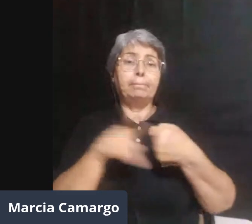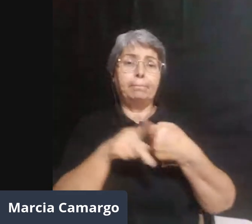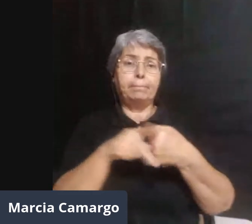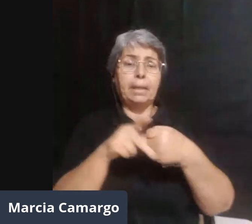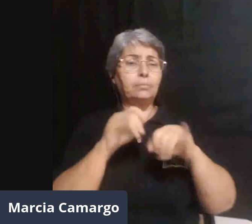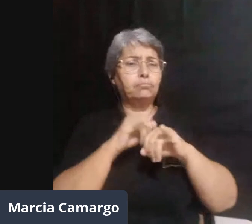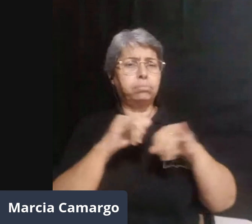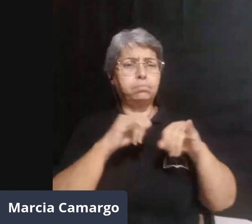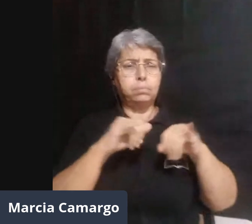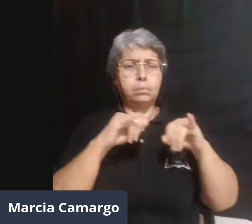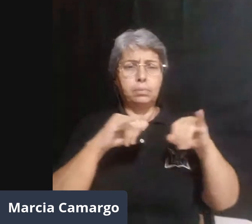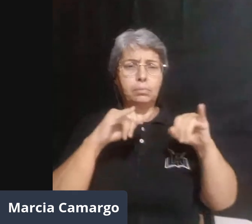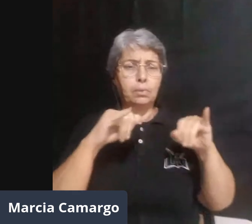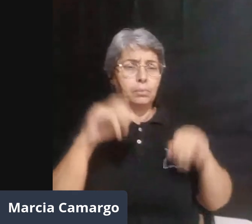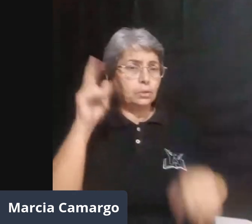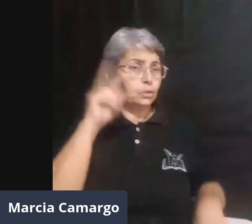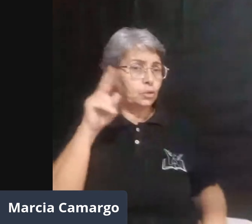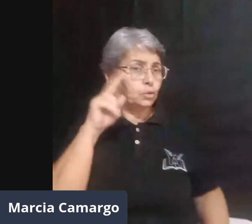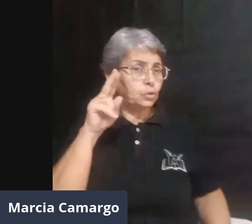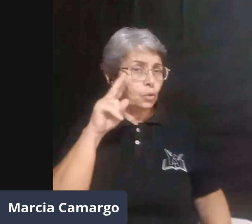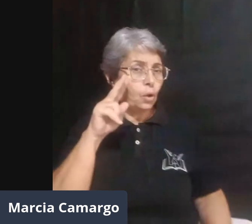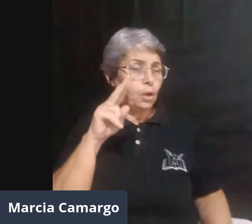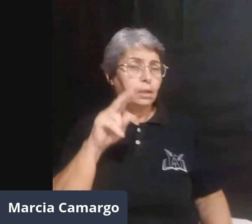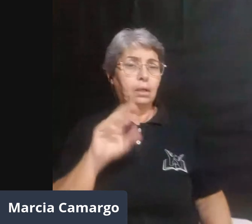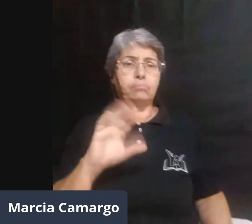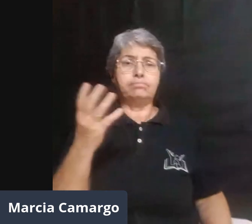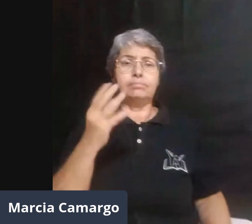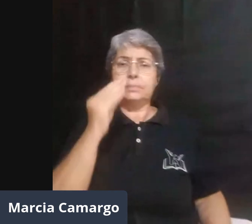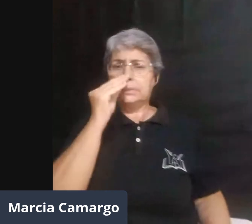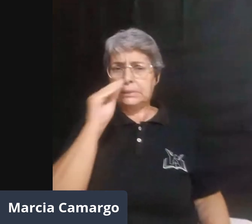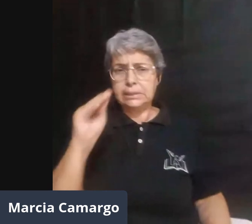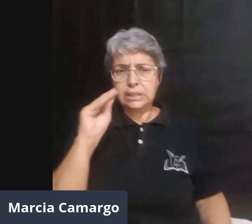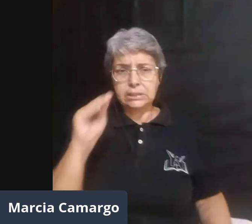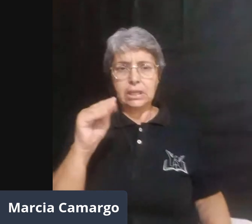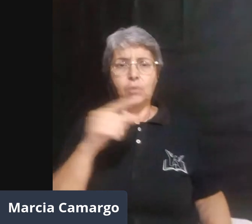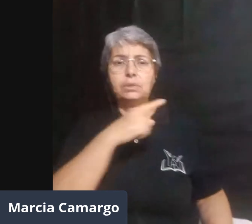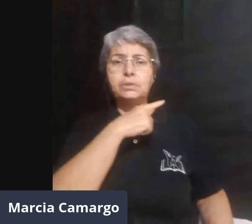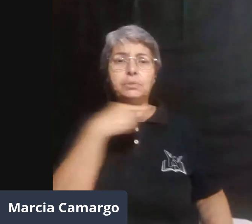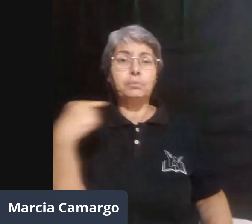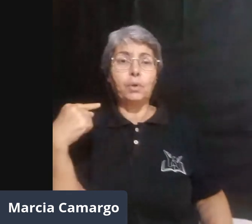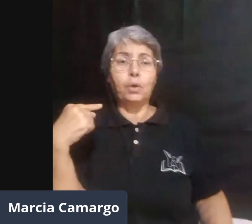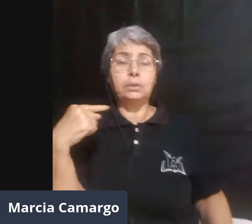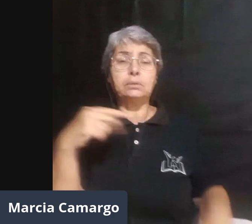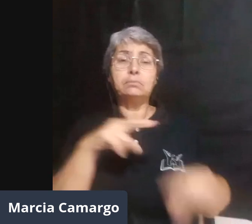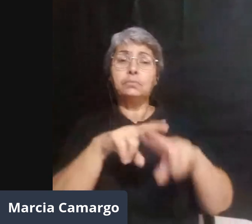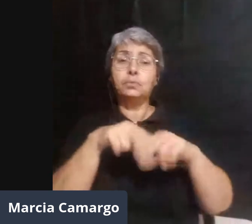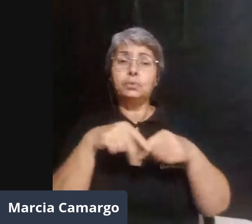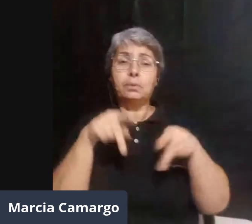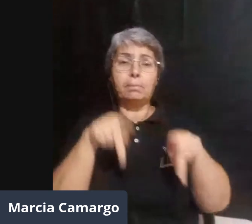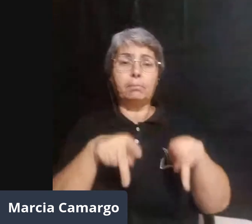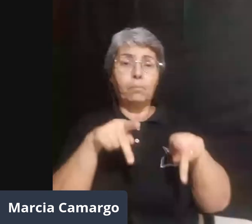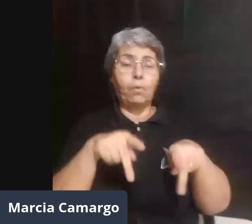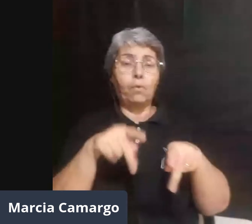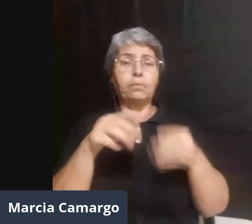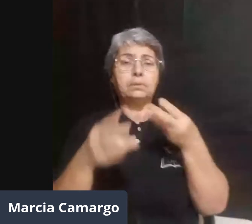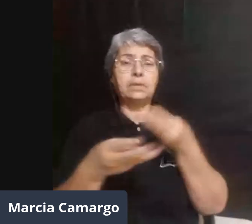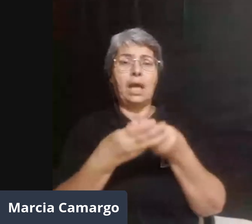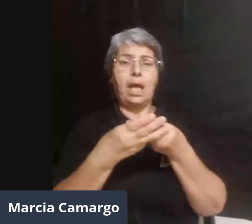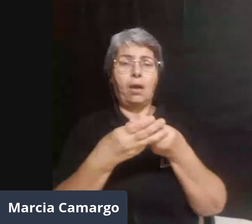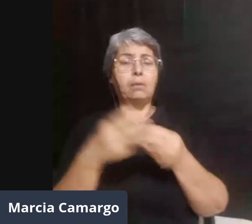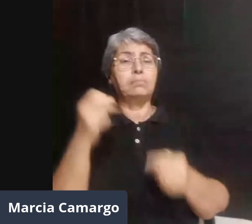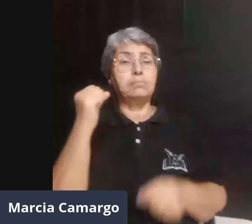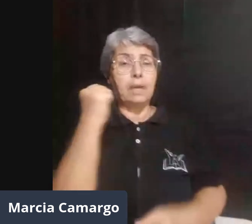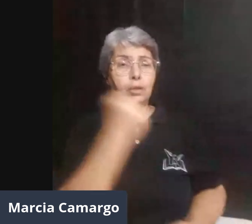respeito de uma história de rejeição, uma história de morte, em que a nação de Israel havia matado o Messias.